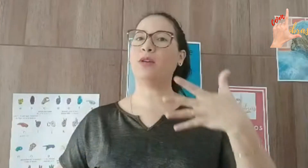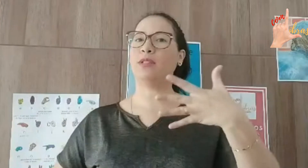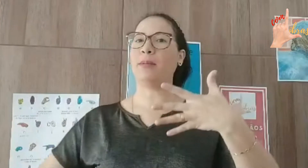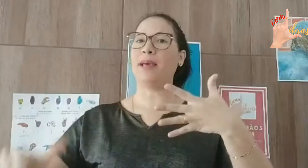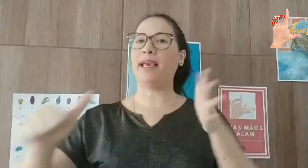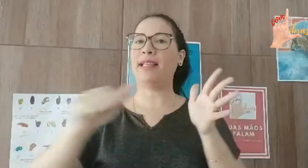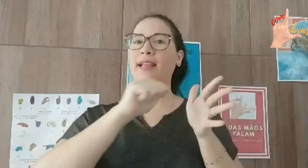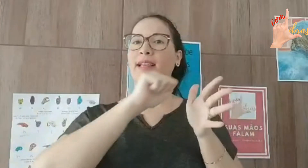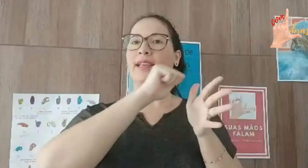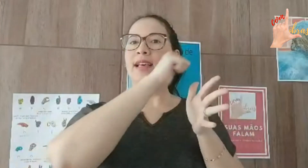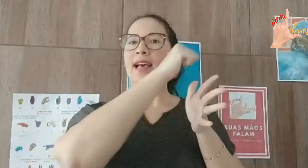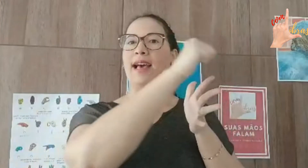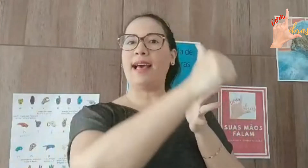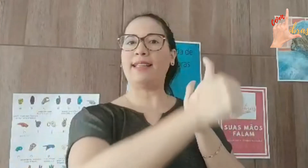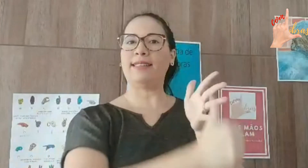outra aberta, assim.